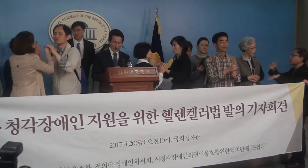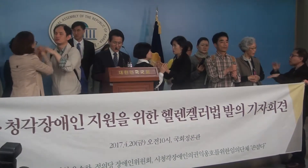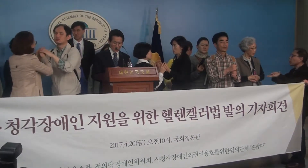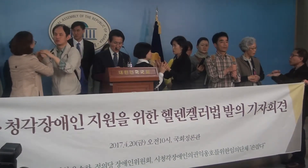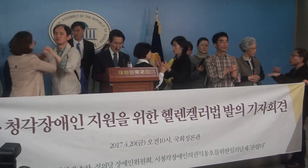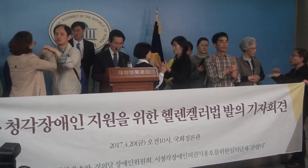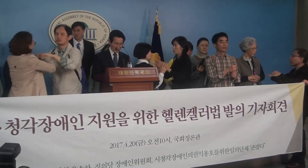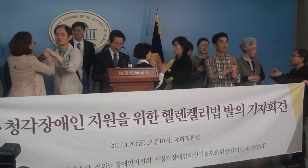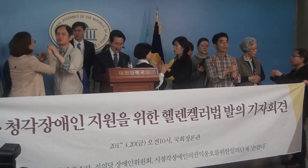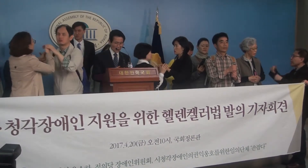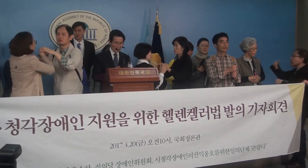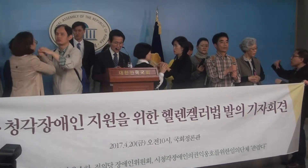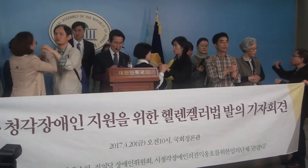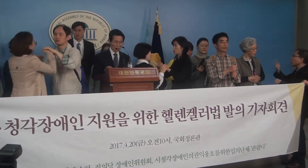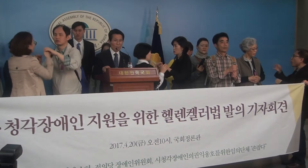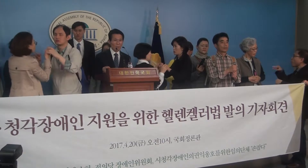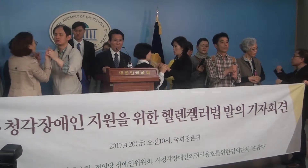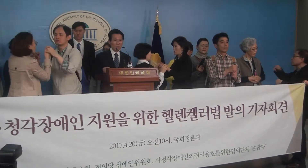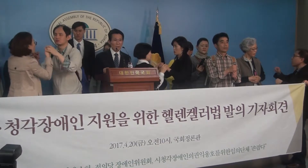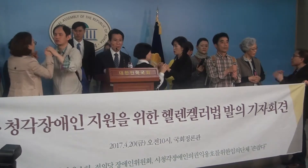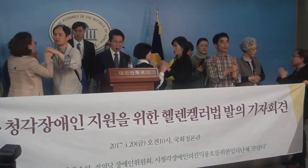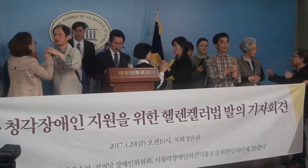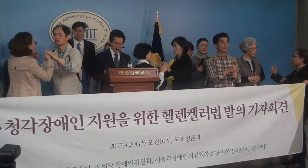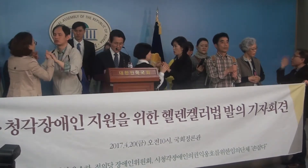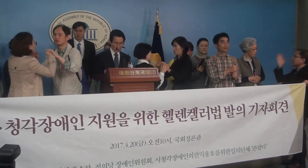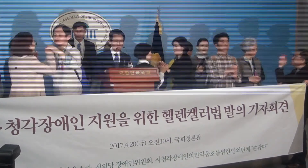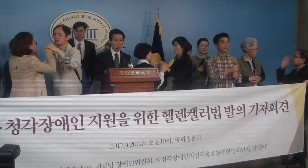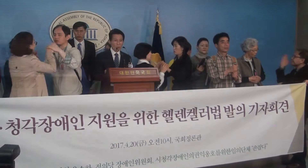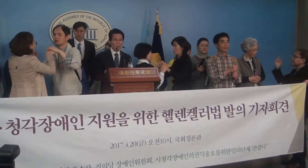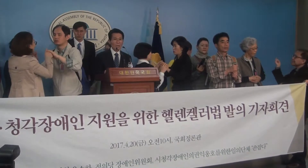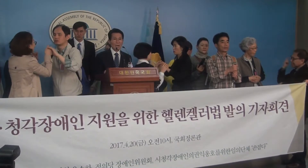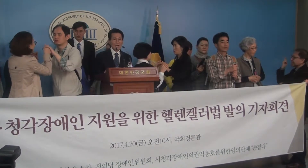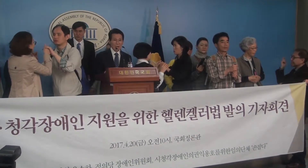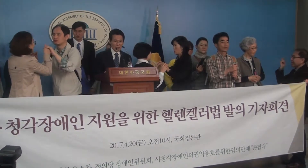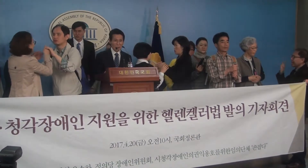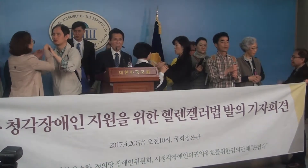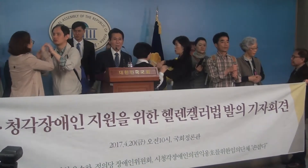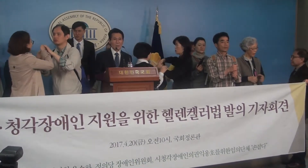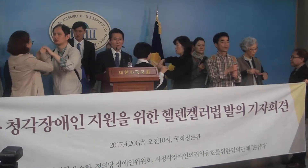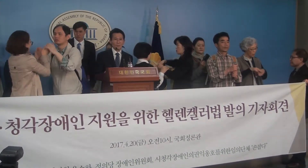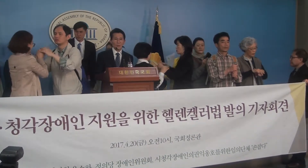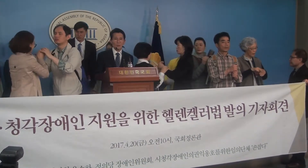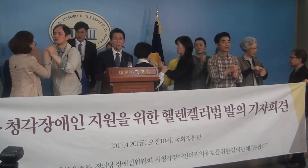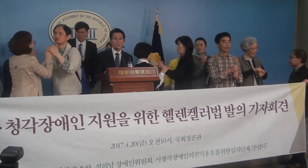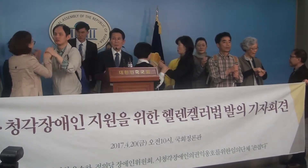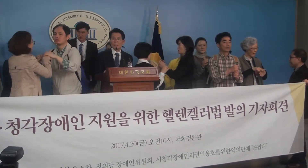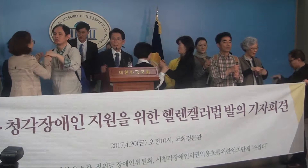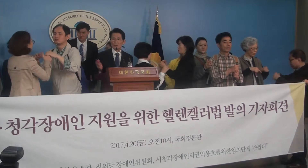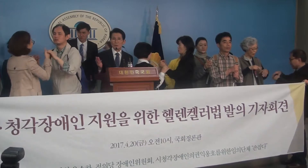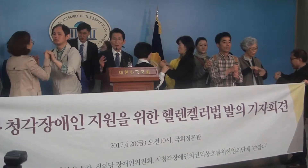손잡다 조원석 대표님의 발언을 들어보도록 하겠습니다. 그리고